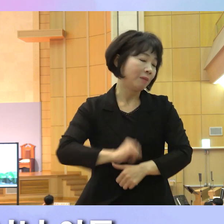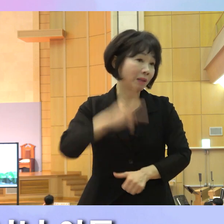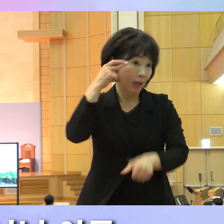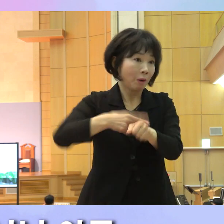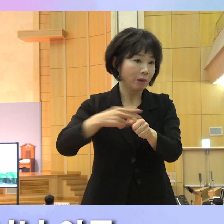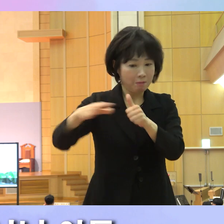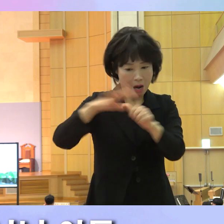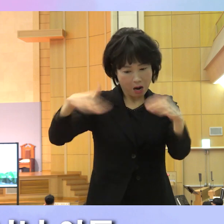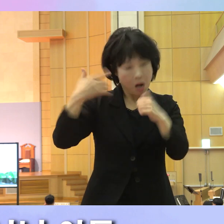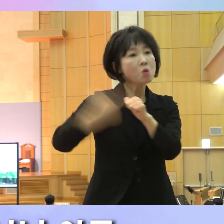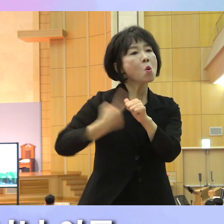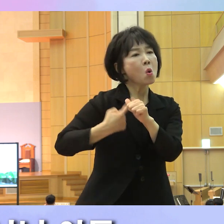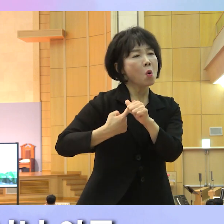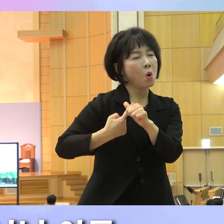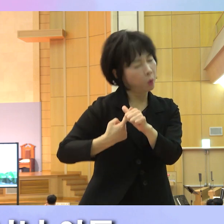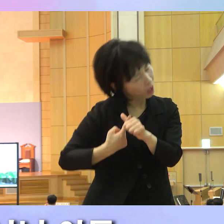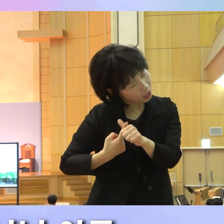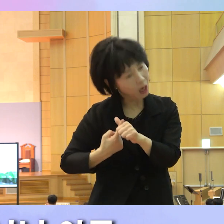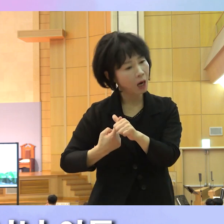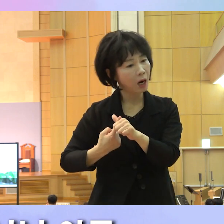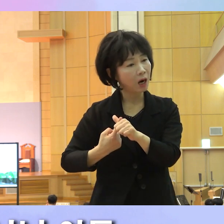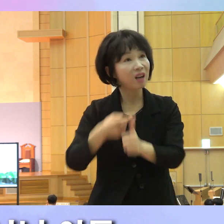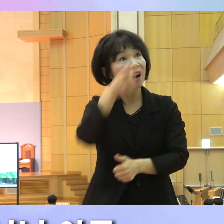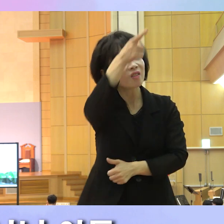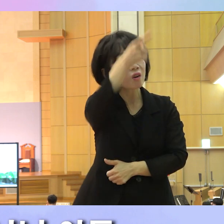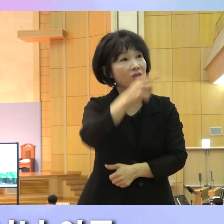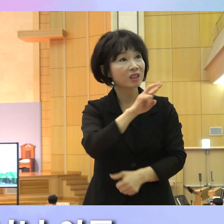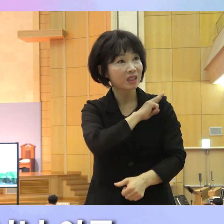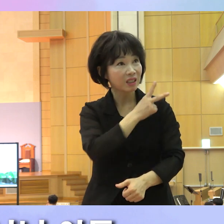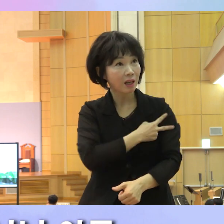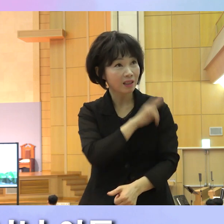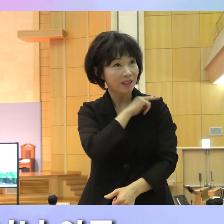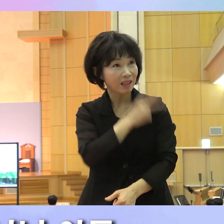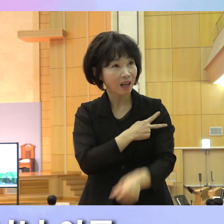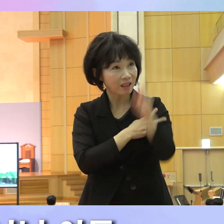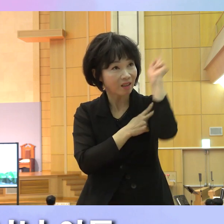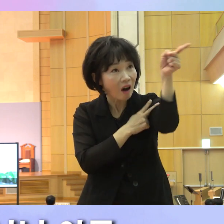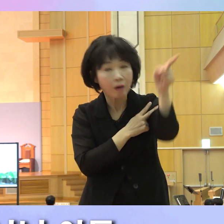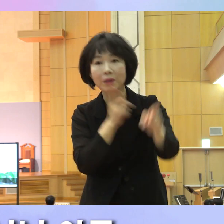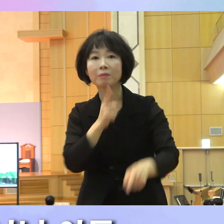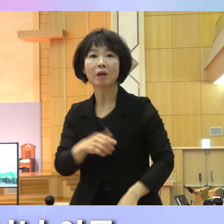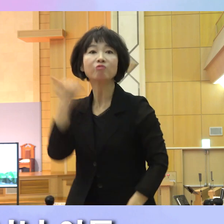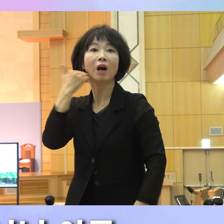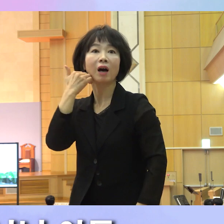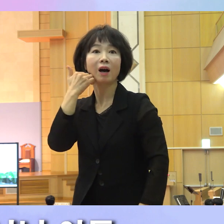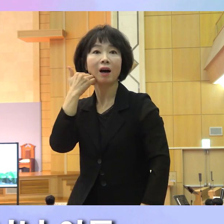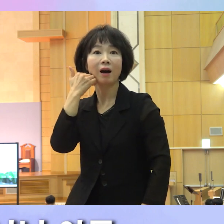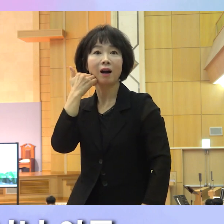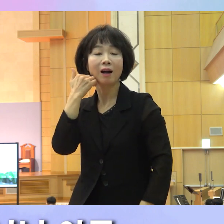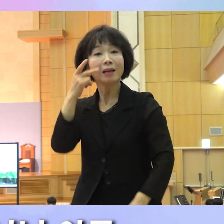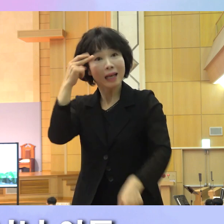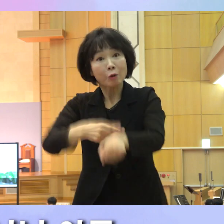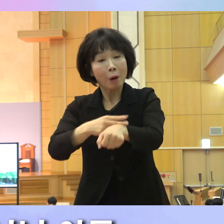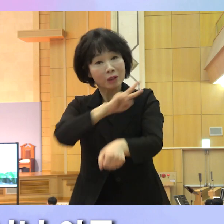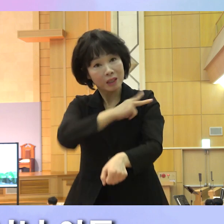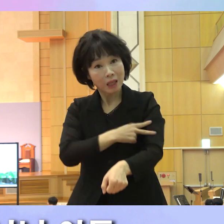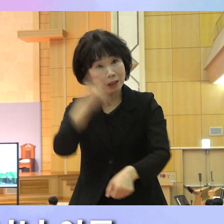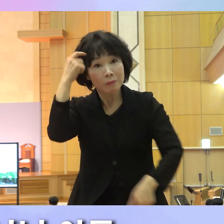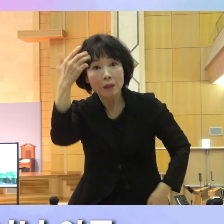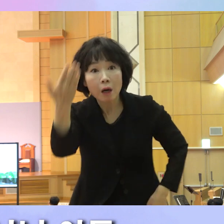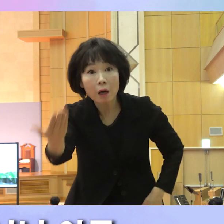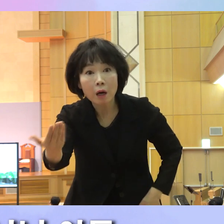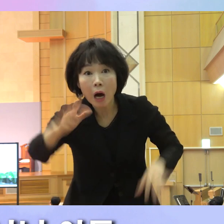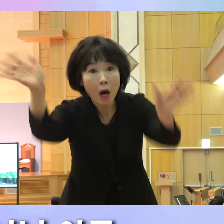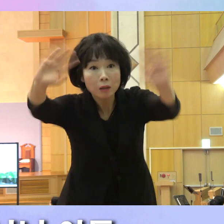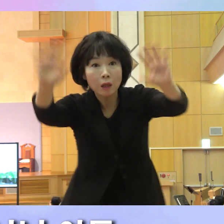자요, 나사렛 이단의 괴수라. 누굴 가리켜 말한 거예요? 사도 바울을 가리켜서 이